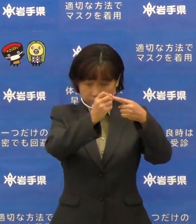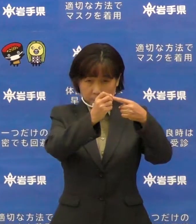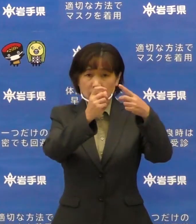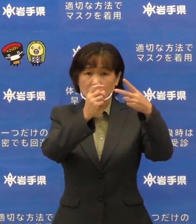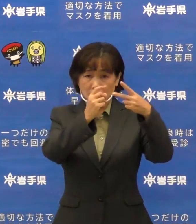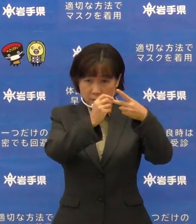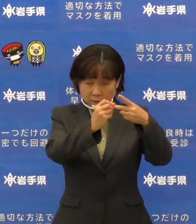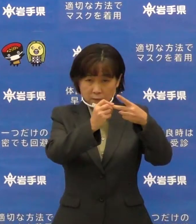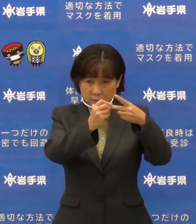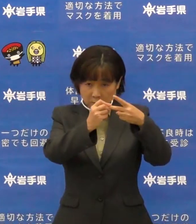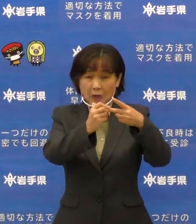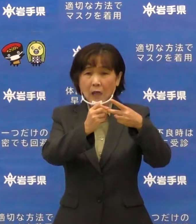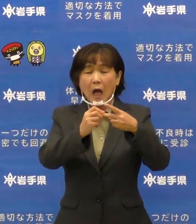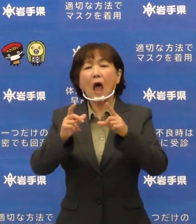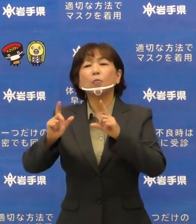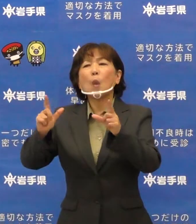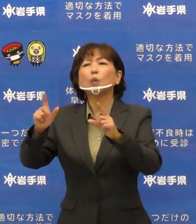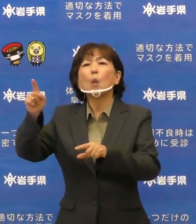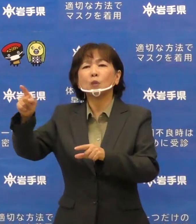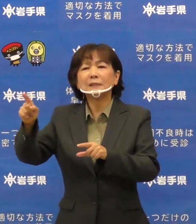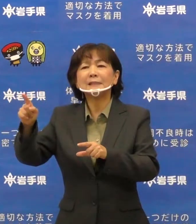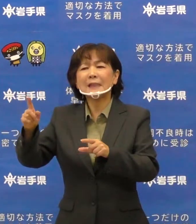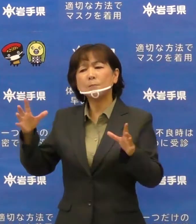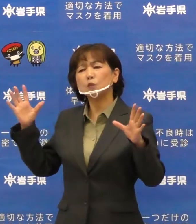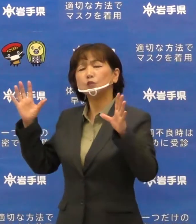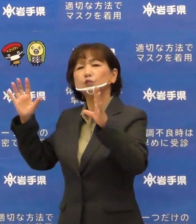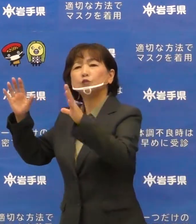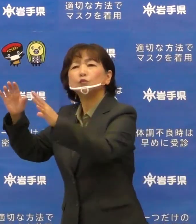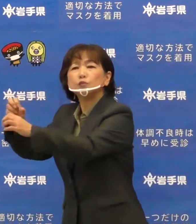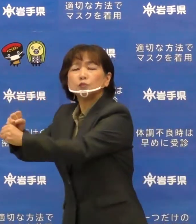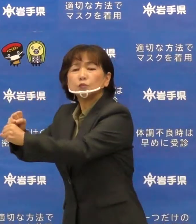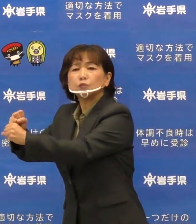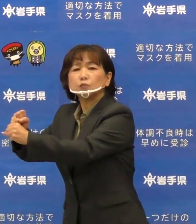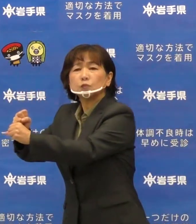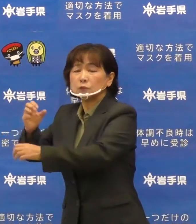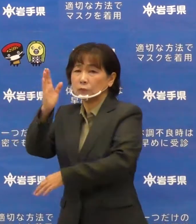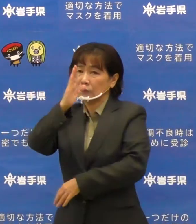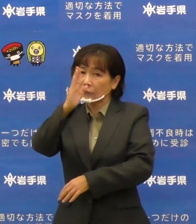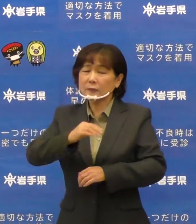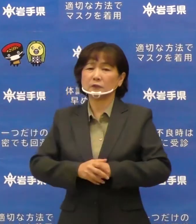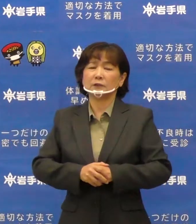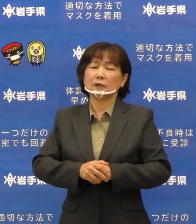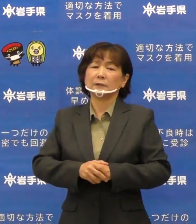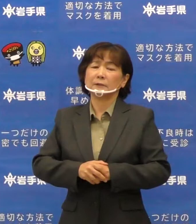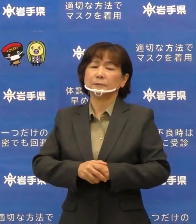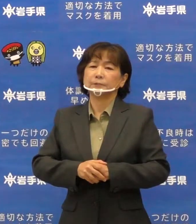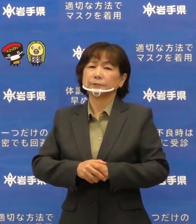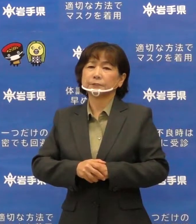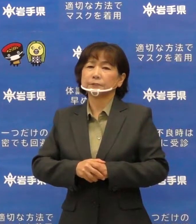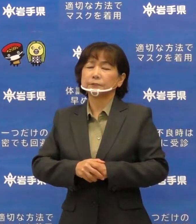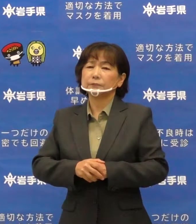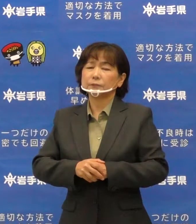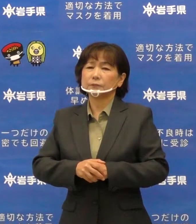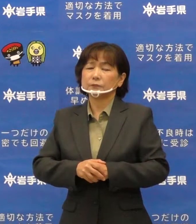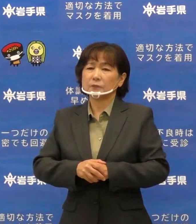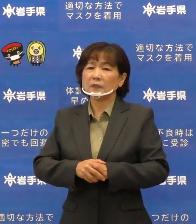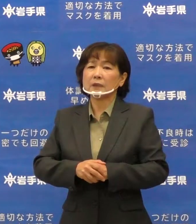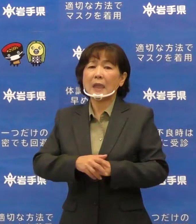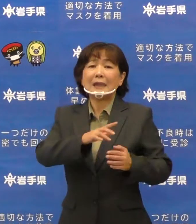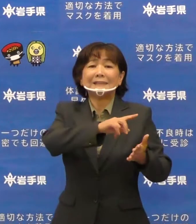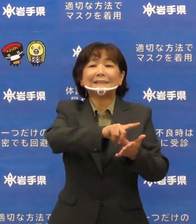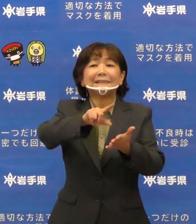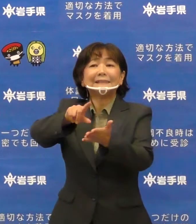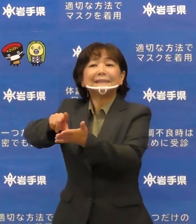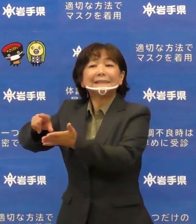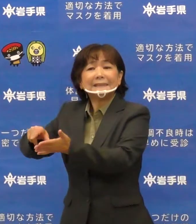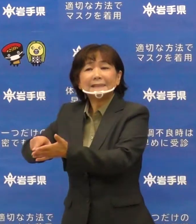東京一極集中の是正ですね。今度こそ東京一極集中是正を成功させ、地